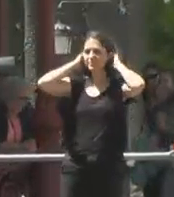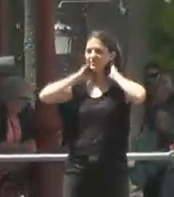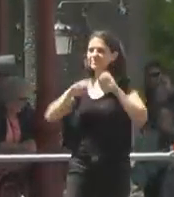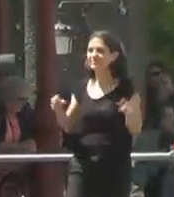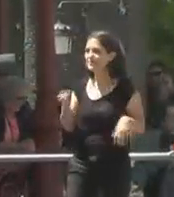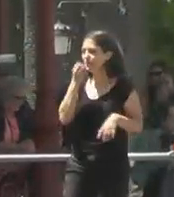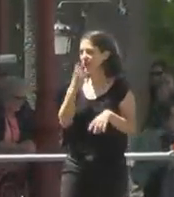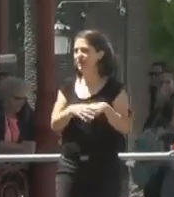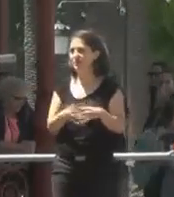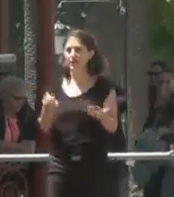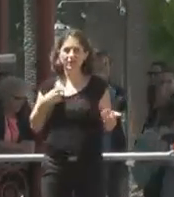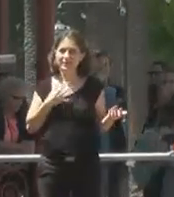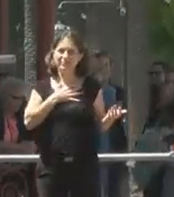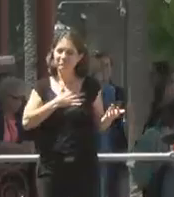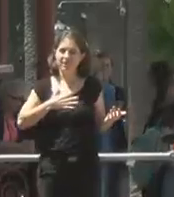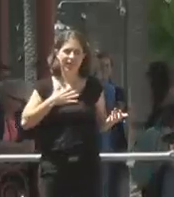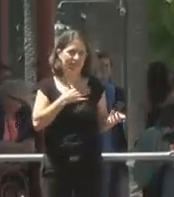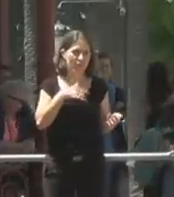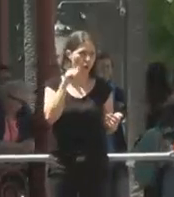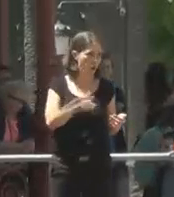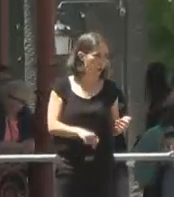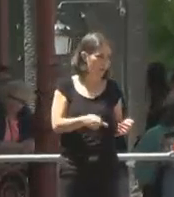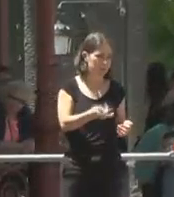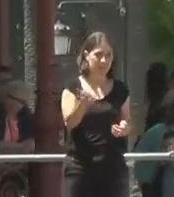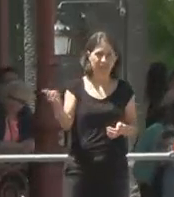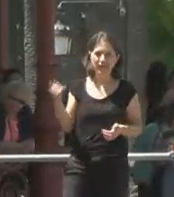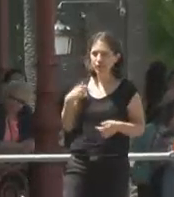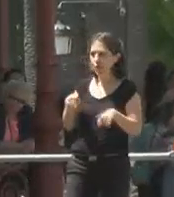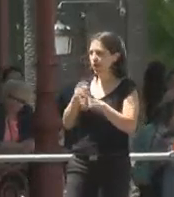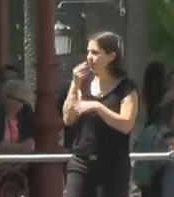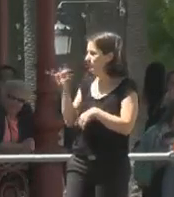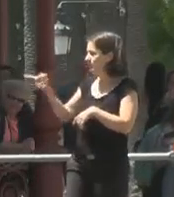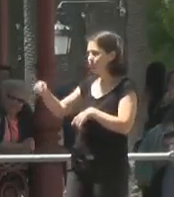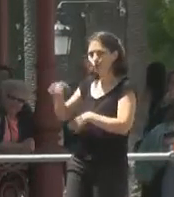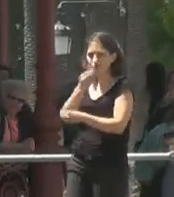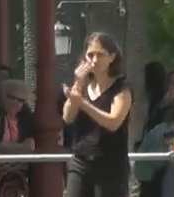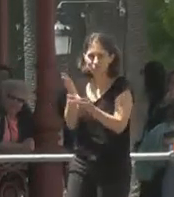Bueno, é un placer estar hoxe aquí, dándovos a benvida,